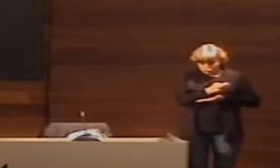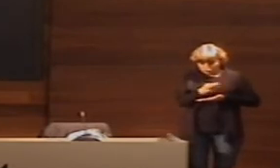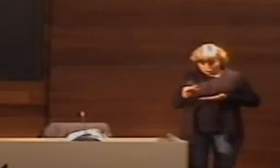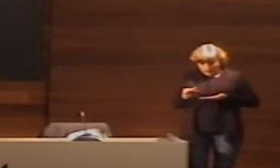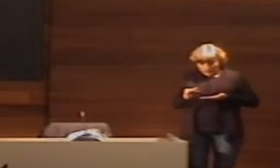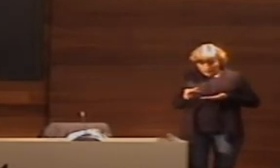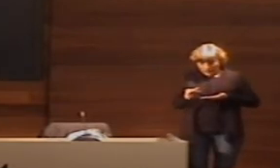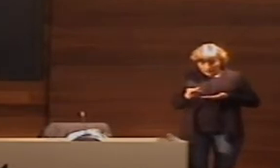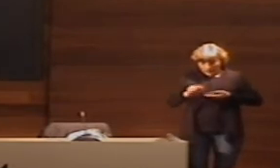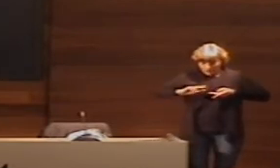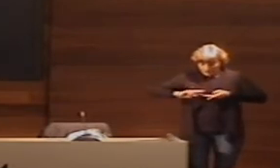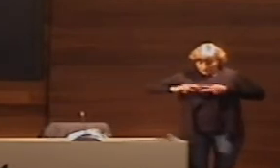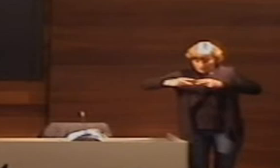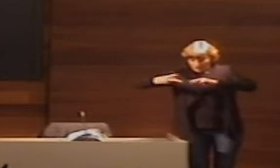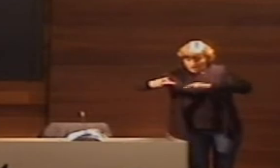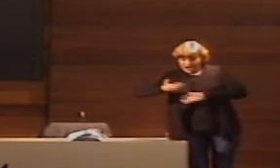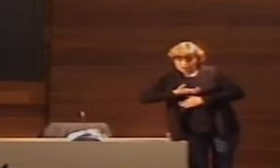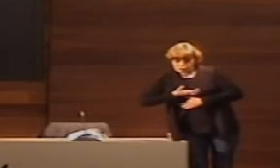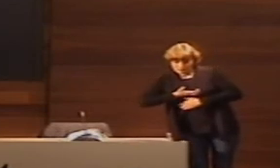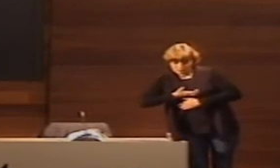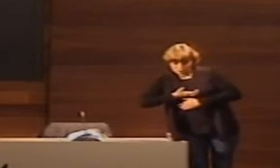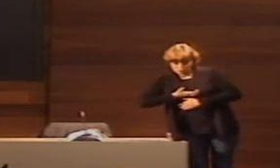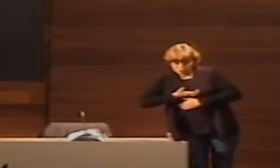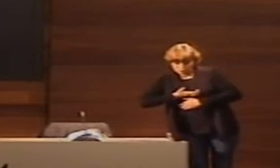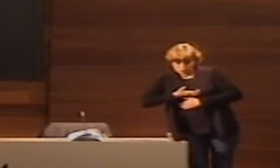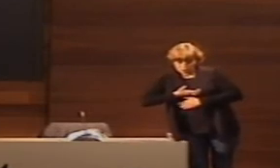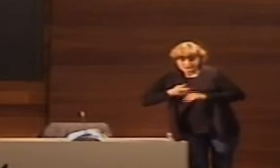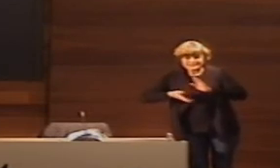municipios en función de los kilos